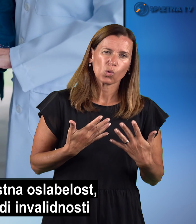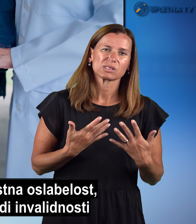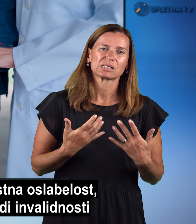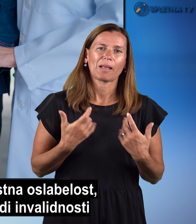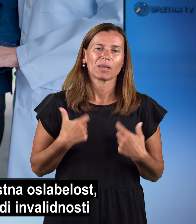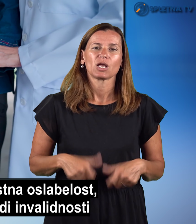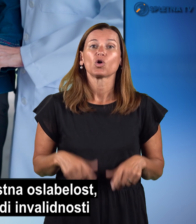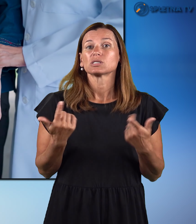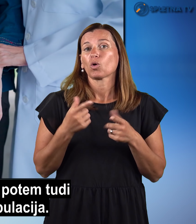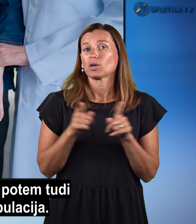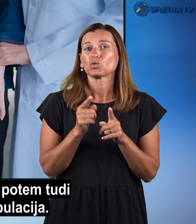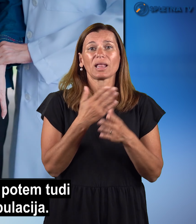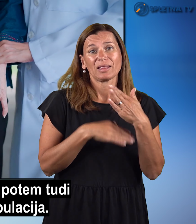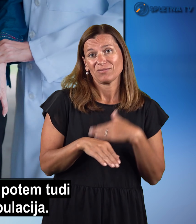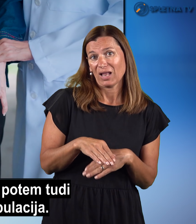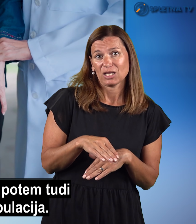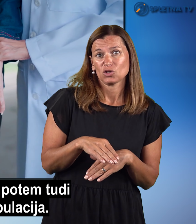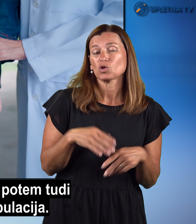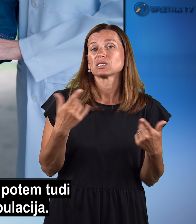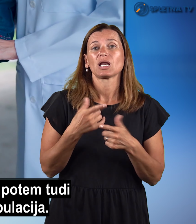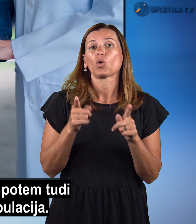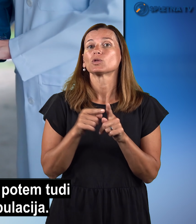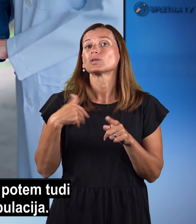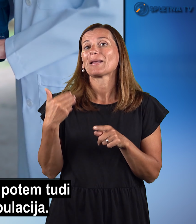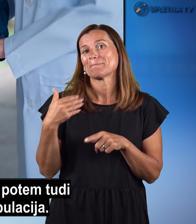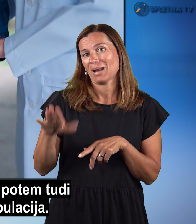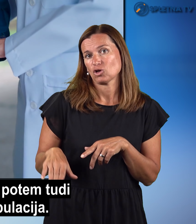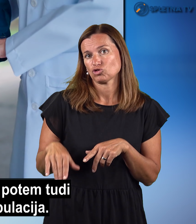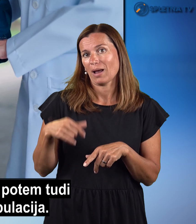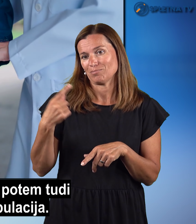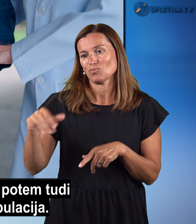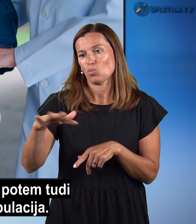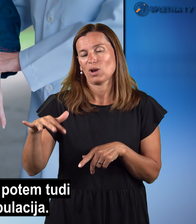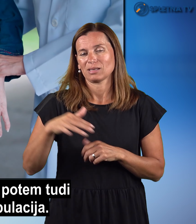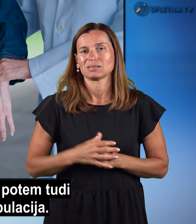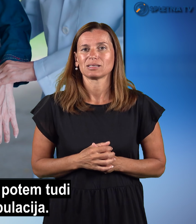so pa to tudi invalidnosti, to je pa lahko potem tudi mlajša populacija.